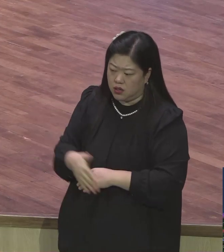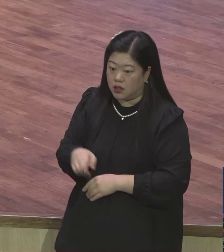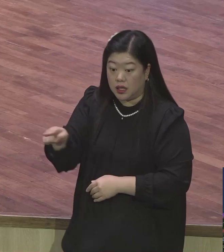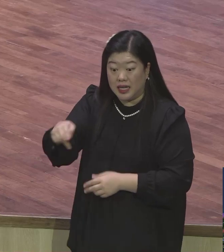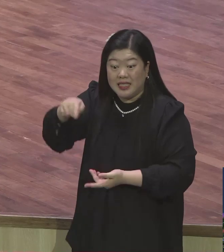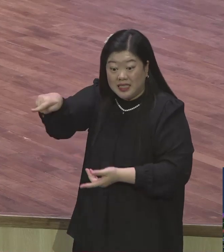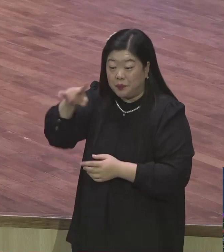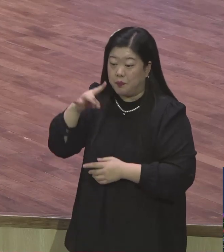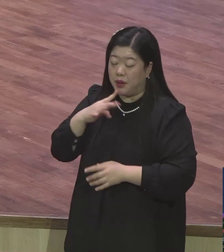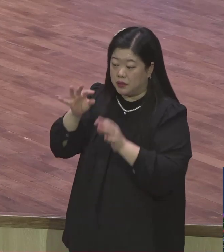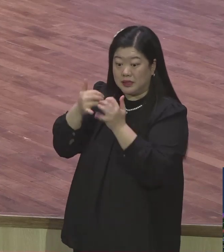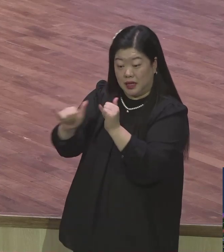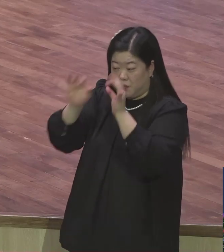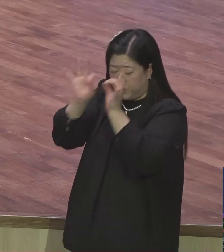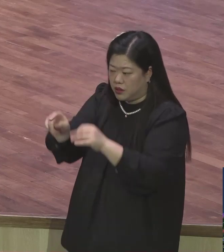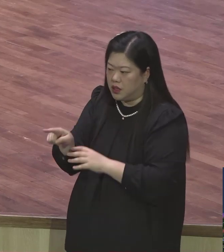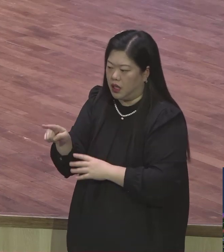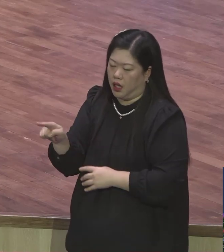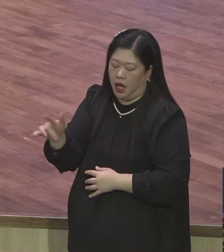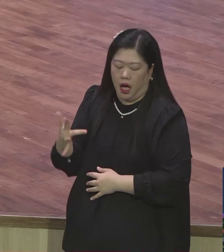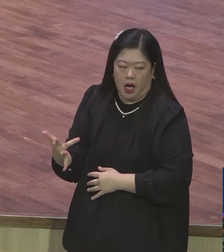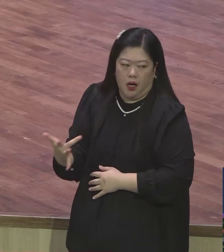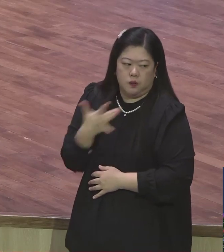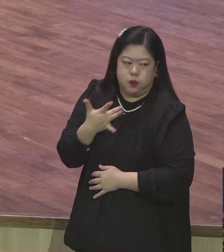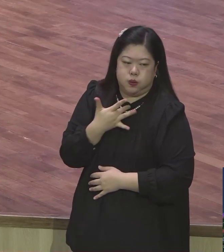이 시대에 바울을 쓰시구나.